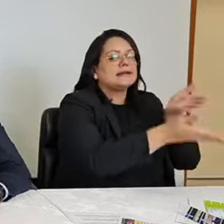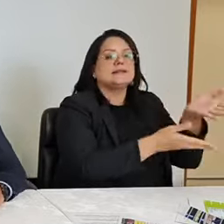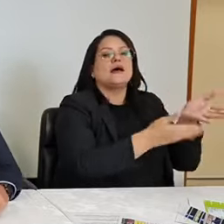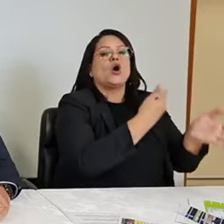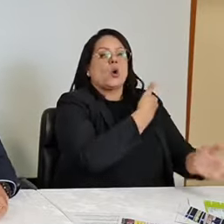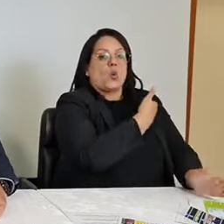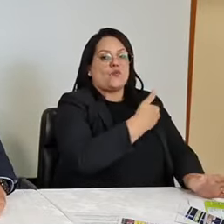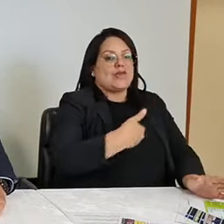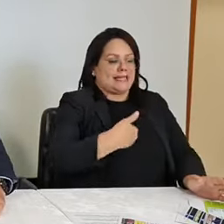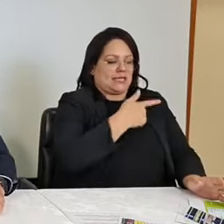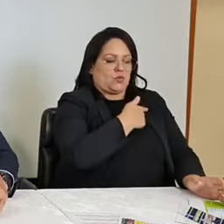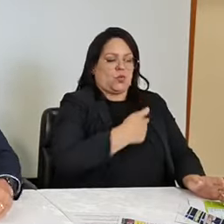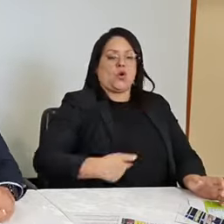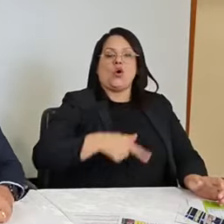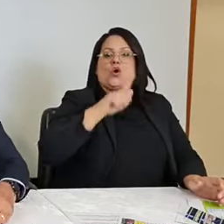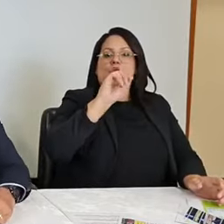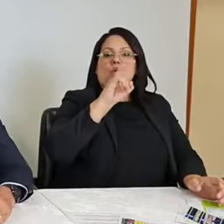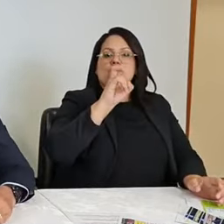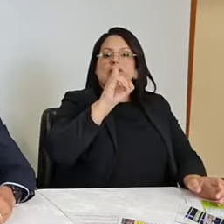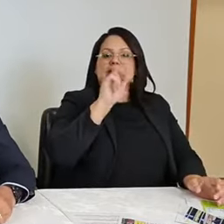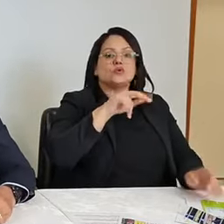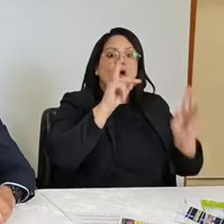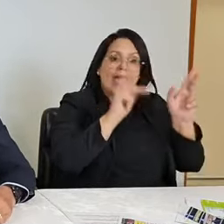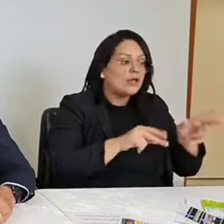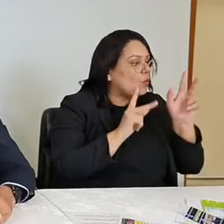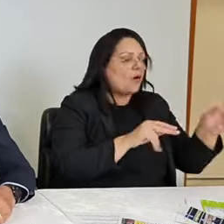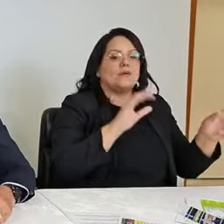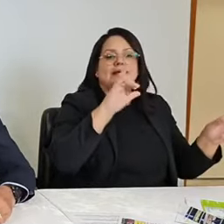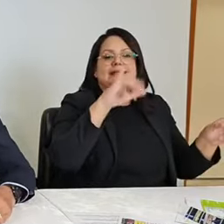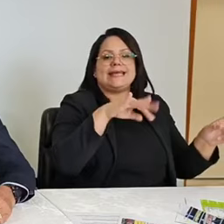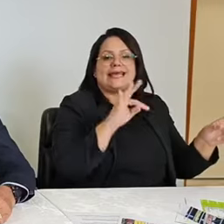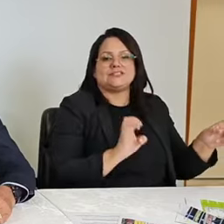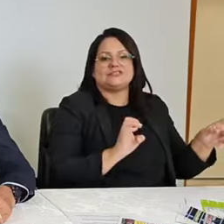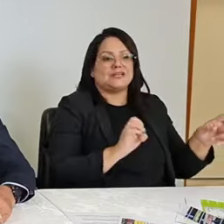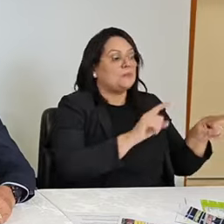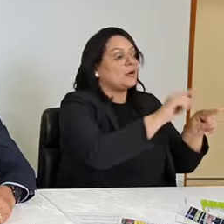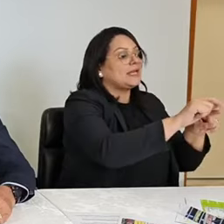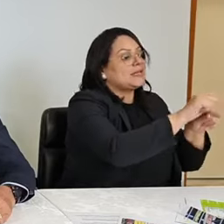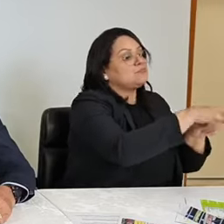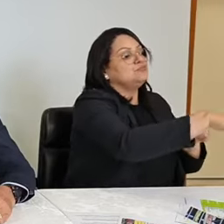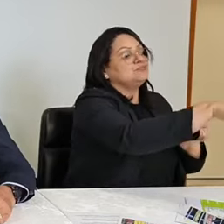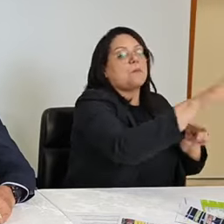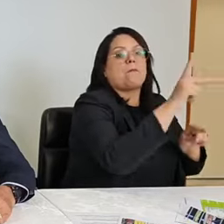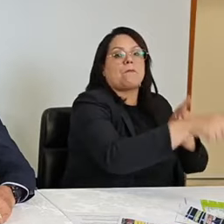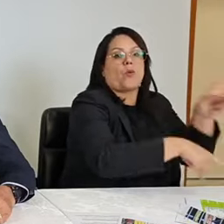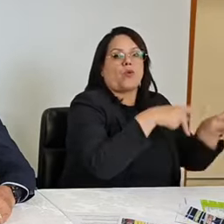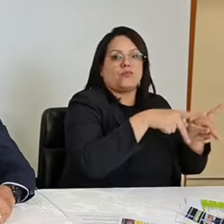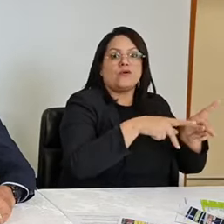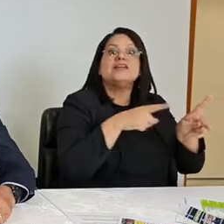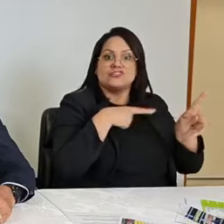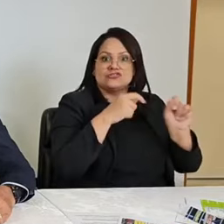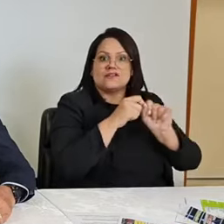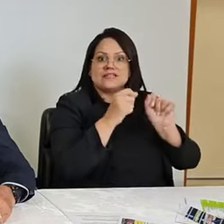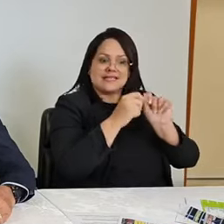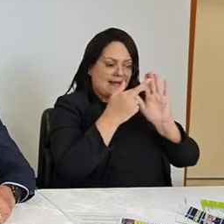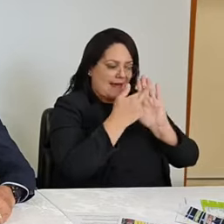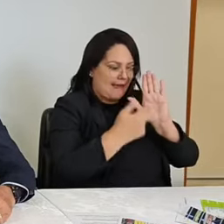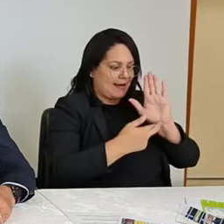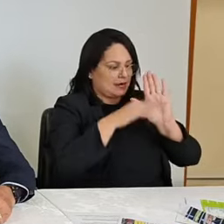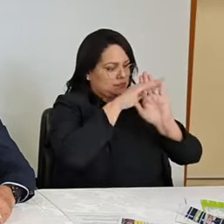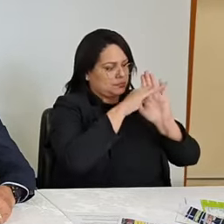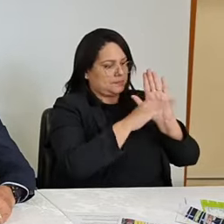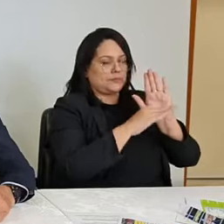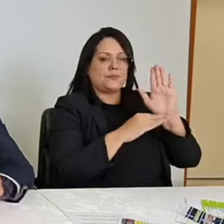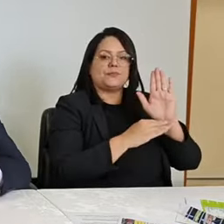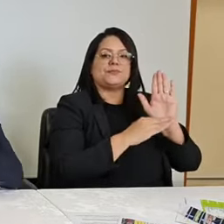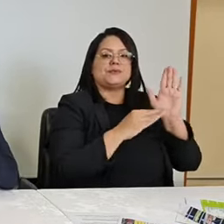está lá independente do partido. O que a gente fez? Saneamento. Estamos fazendo uma agenda de saneamento, presidente, que mudou o Brasil. O senhor, o seu